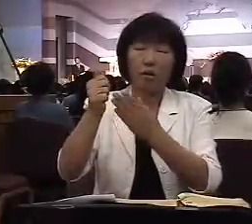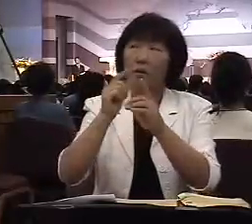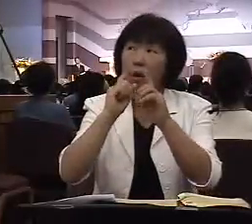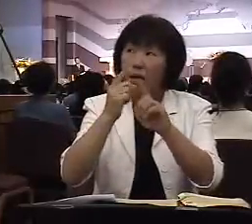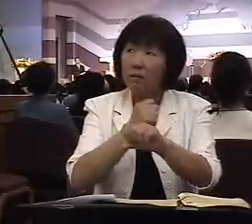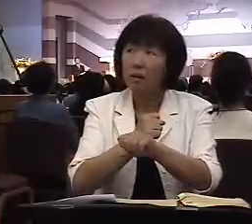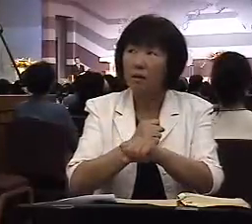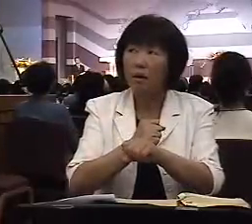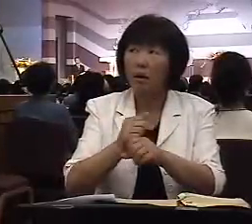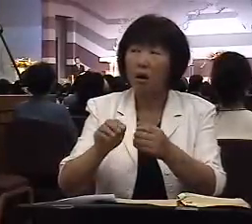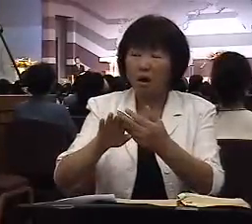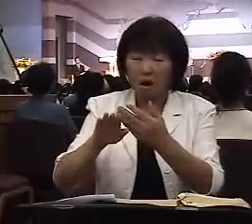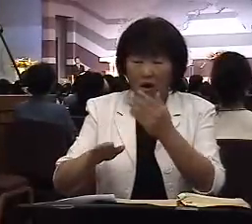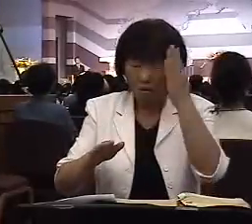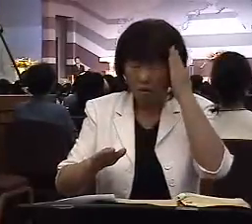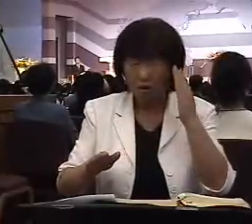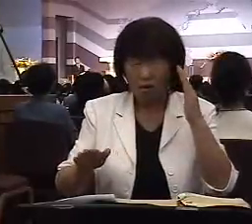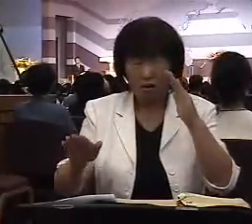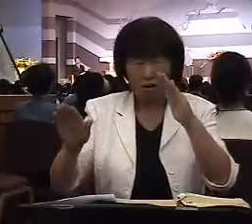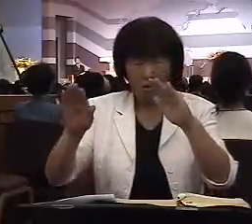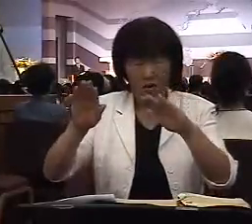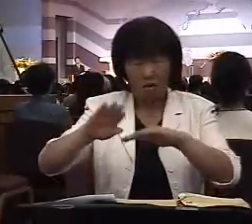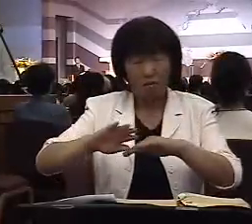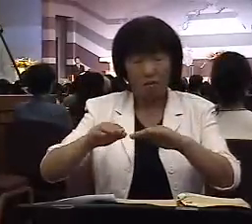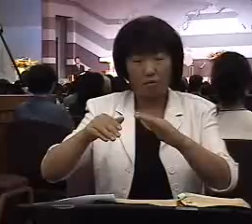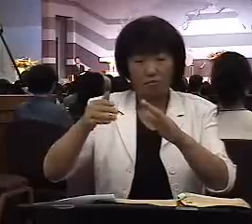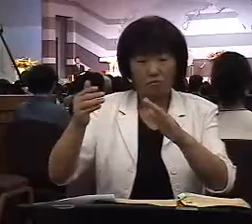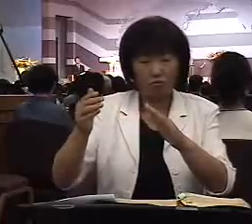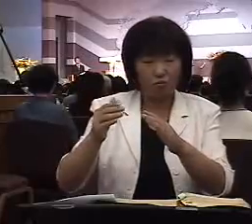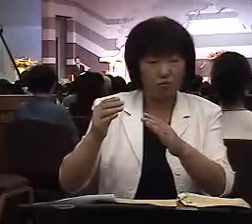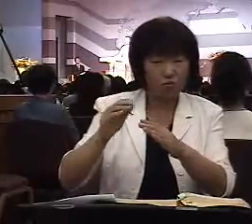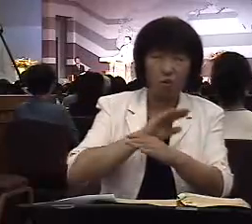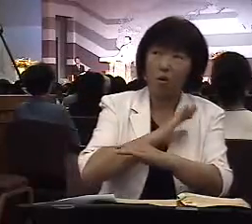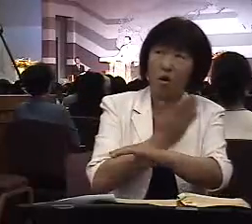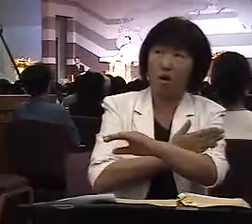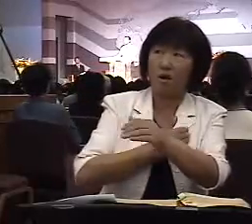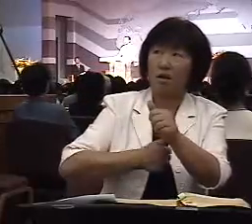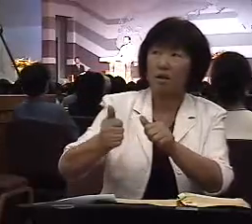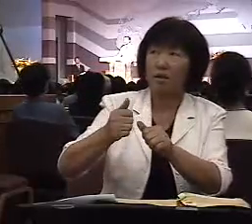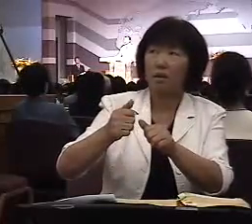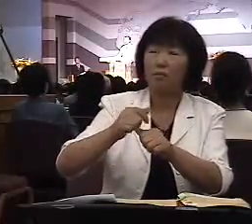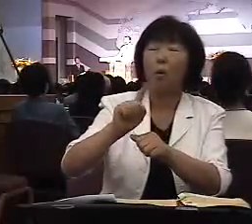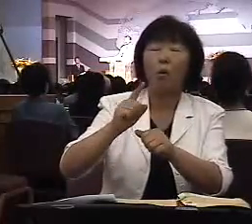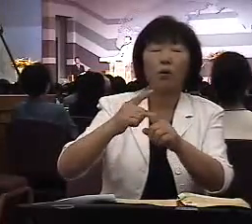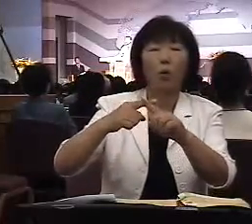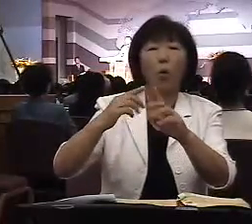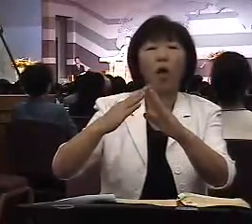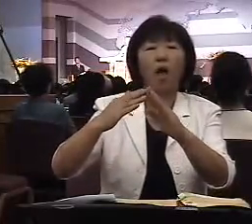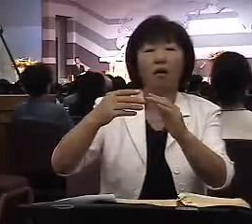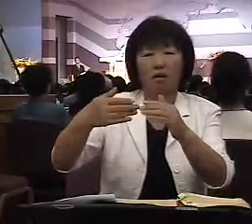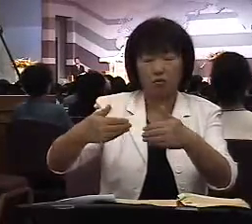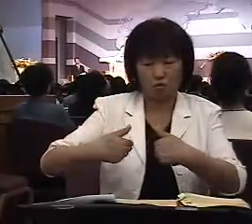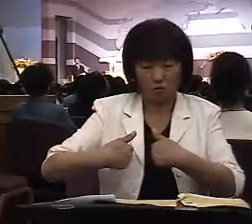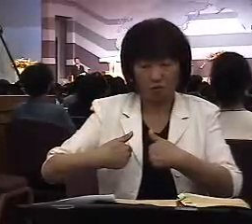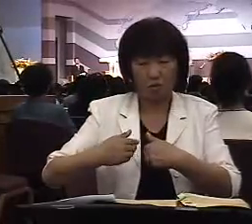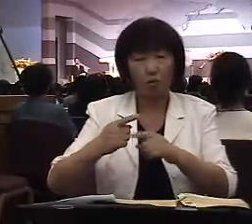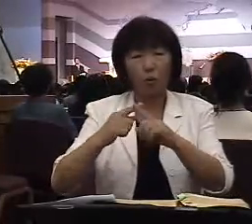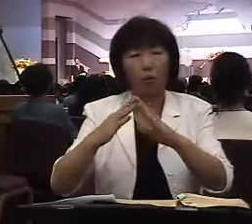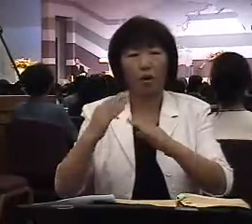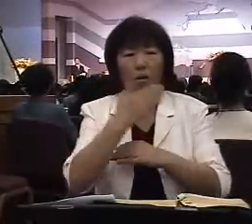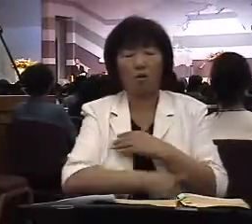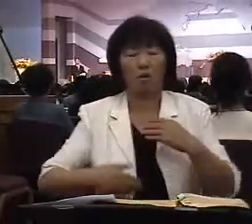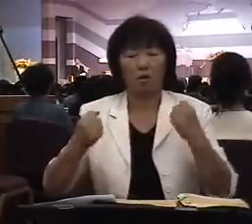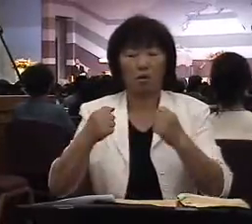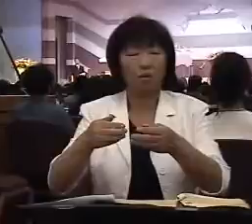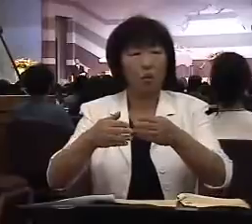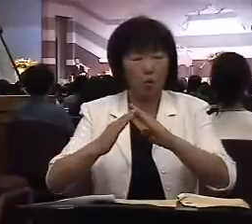말씀하셨죠. 음부의 권세를 이길 수 있는 힘을 하나님께서 교회에게 주셨다고 말씀하셨습니다. 교회가 그래서 건강하게